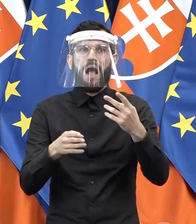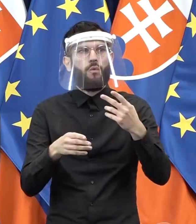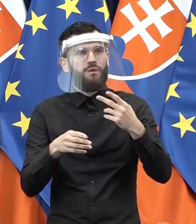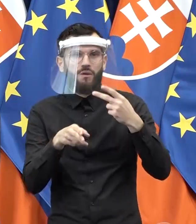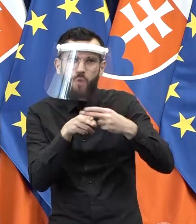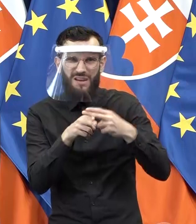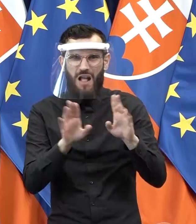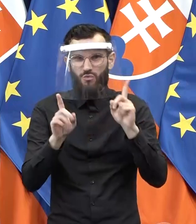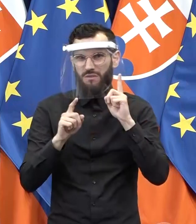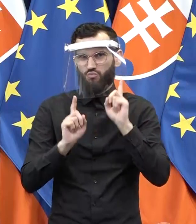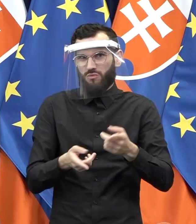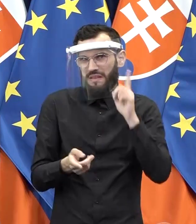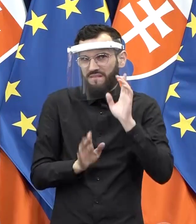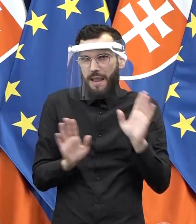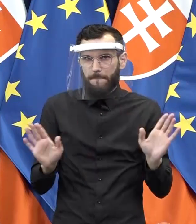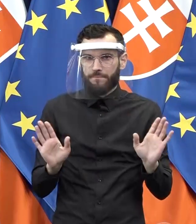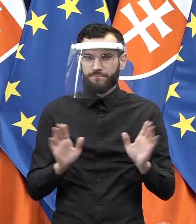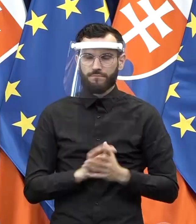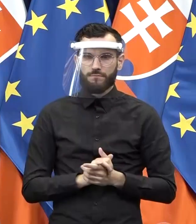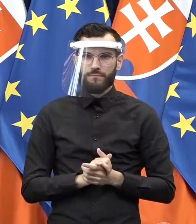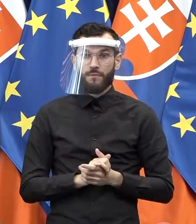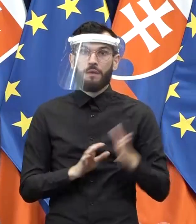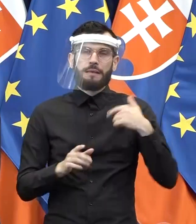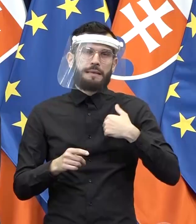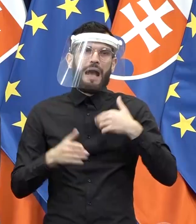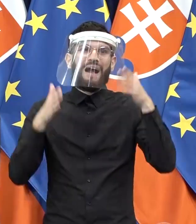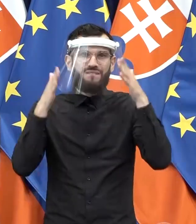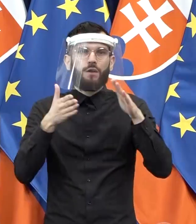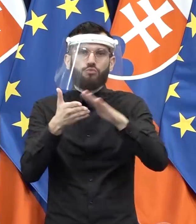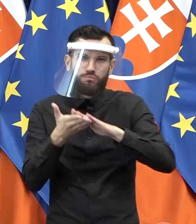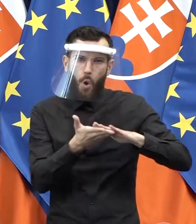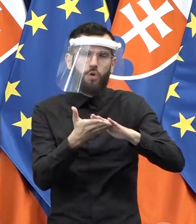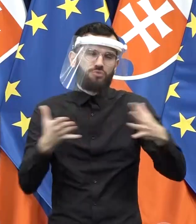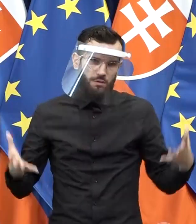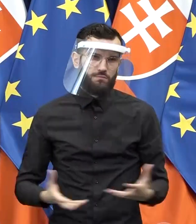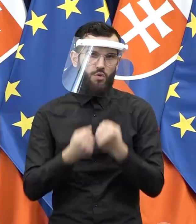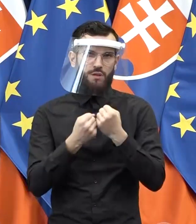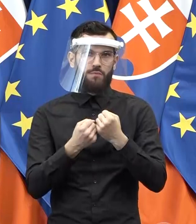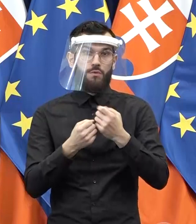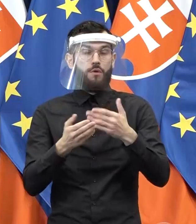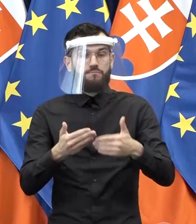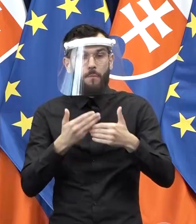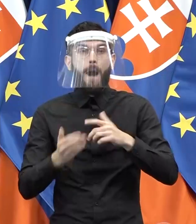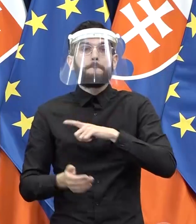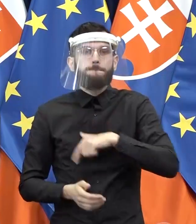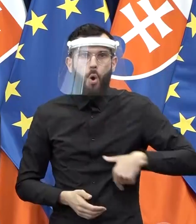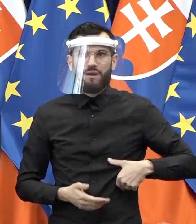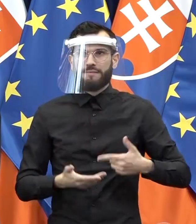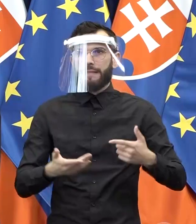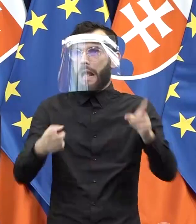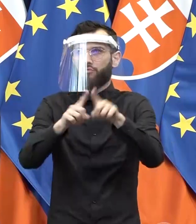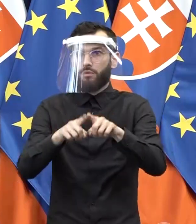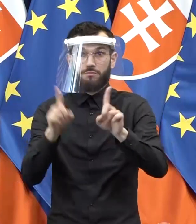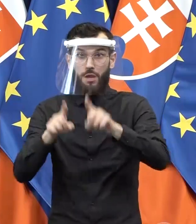dodržiavanie zákona a nariadenia. A verím, že jednoducho spoločne to dáme. Pomôže nám policajný zbor, ktokoľvek. Keď